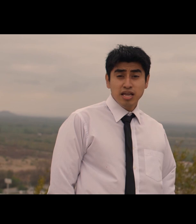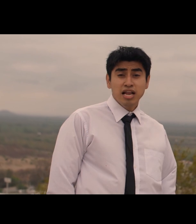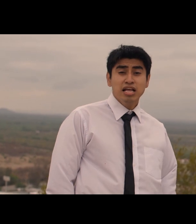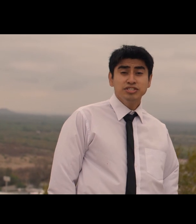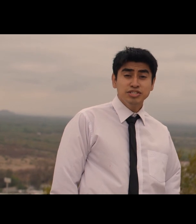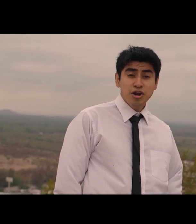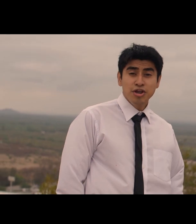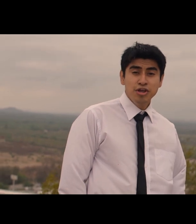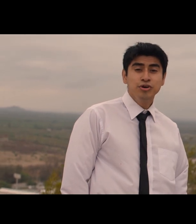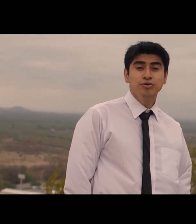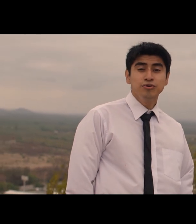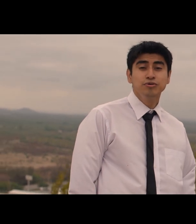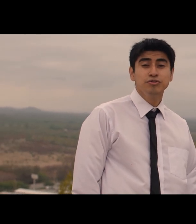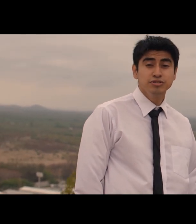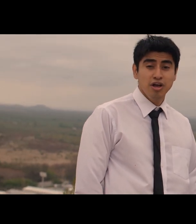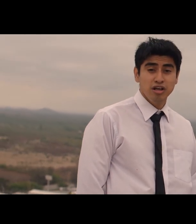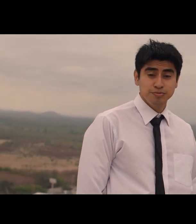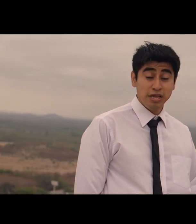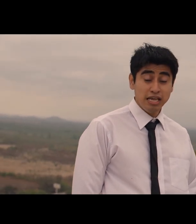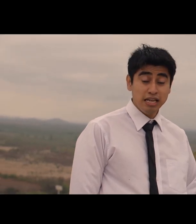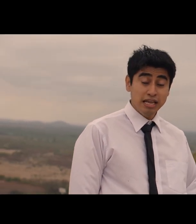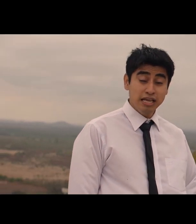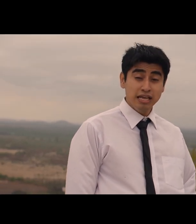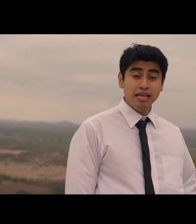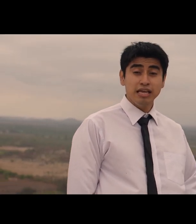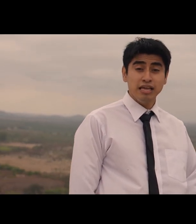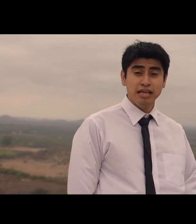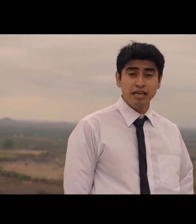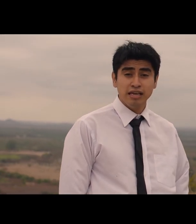y danza así